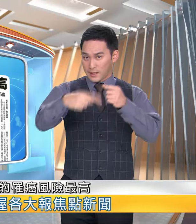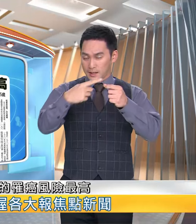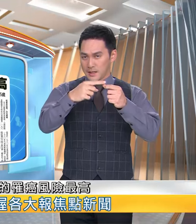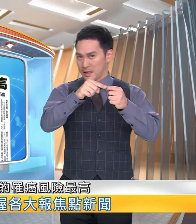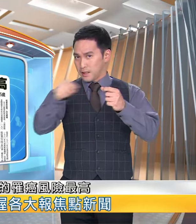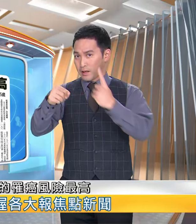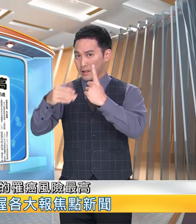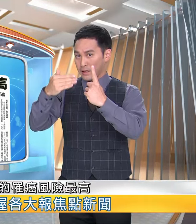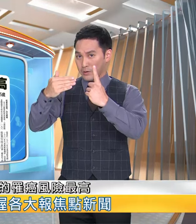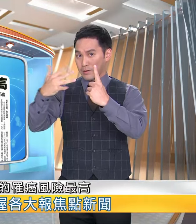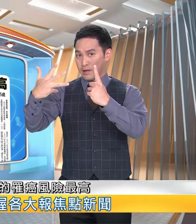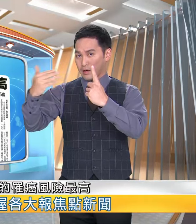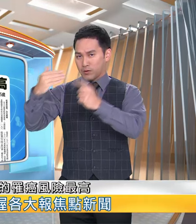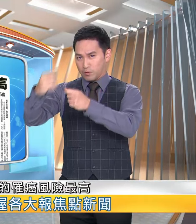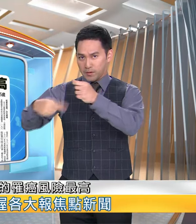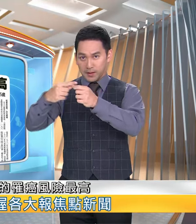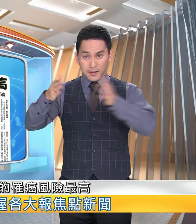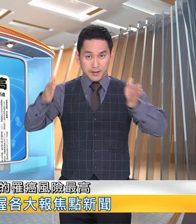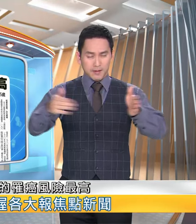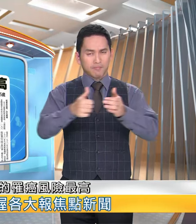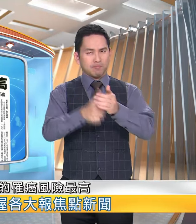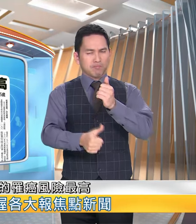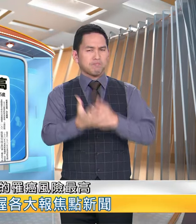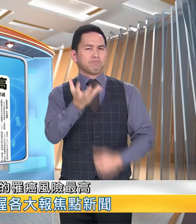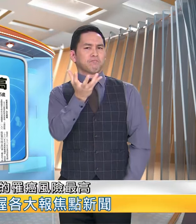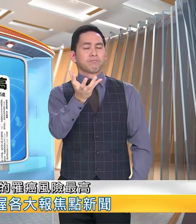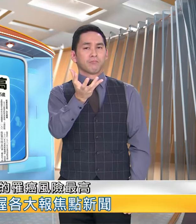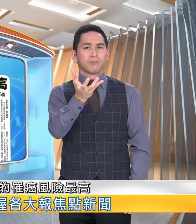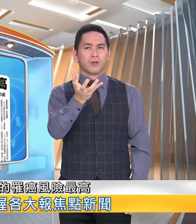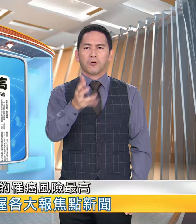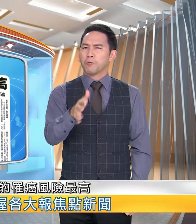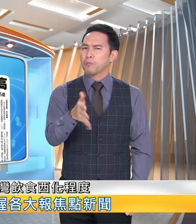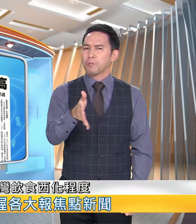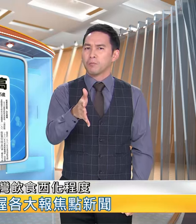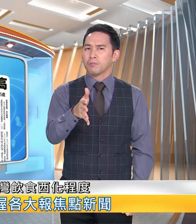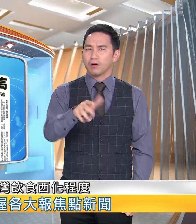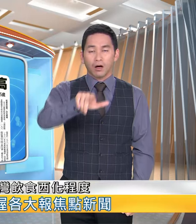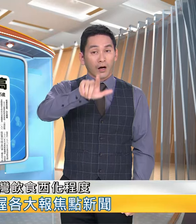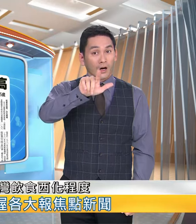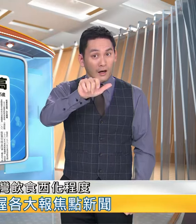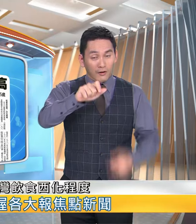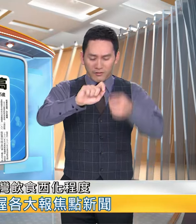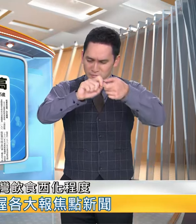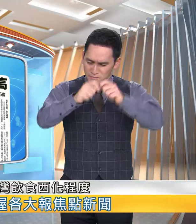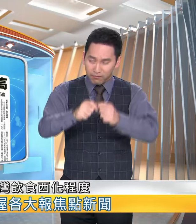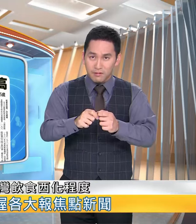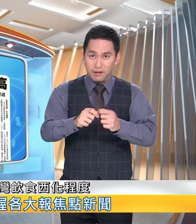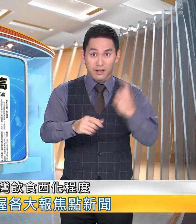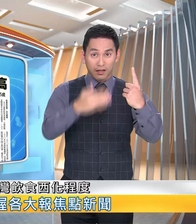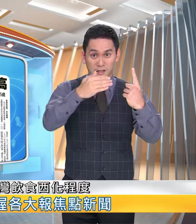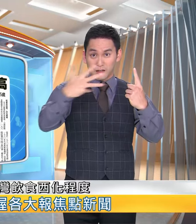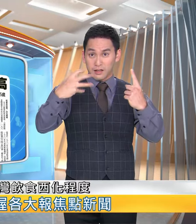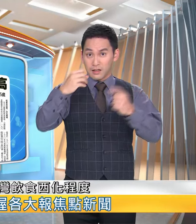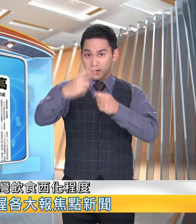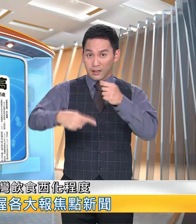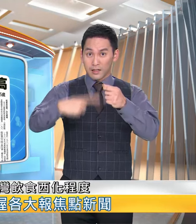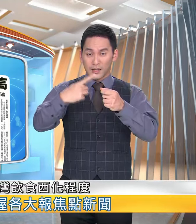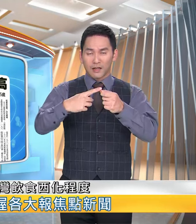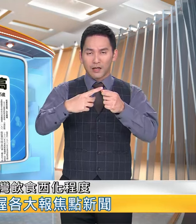1980年代出生的罹癌风险最高。学者分析，这是和台湾饮食西化